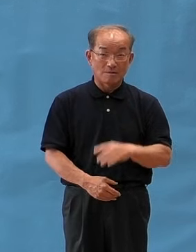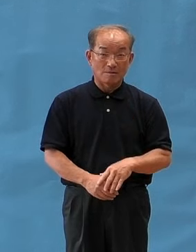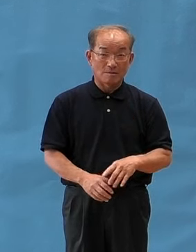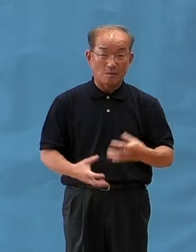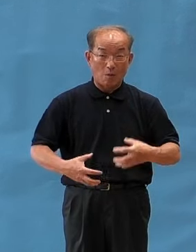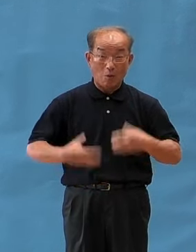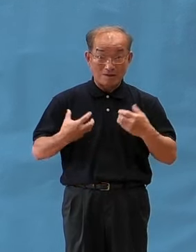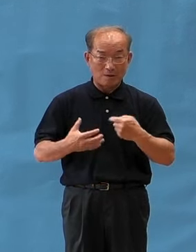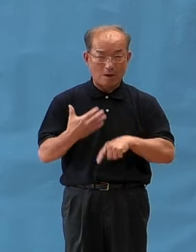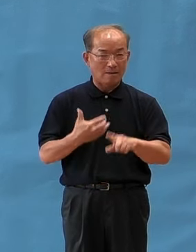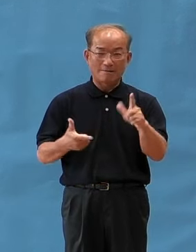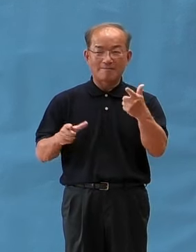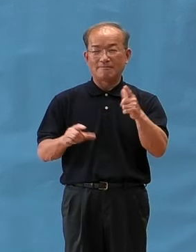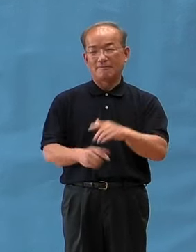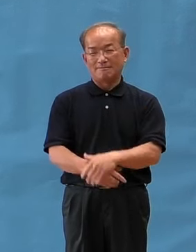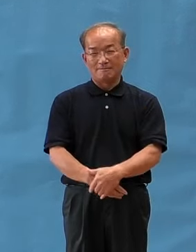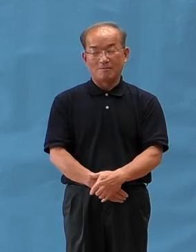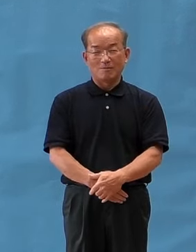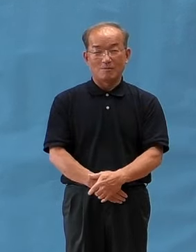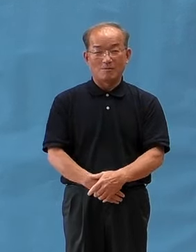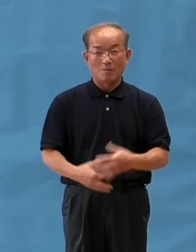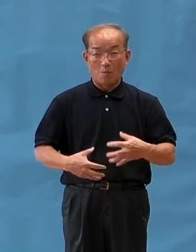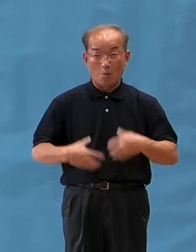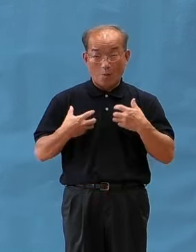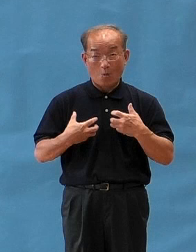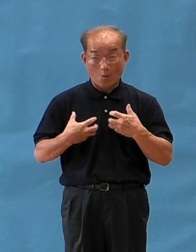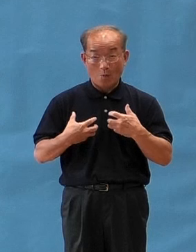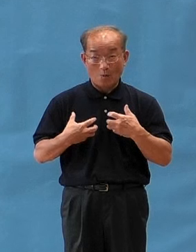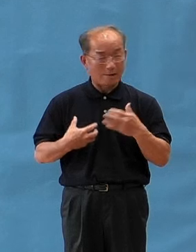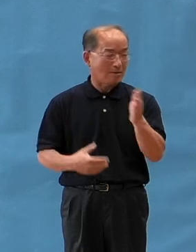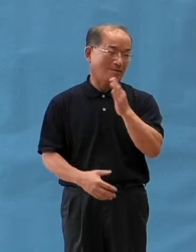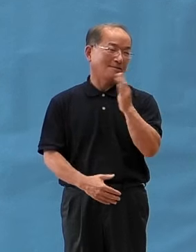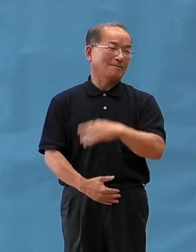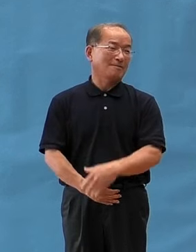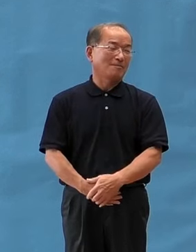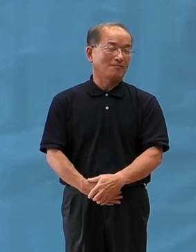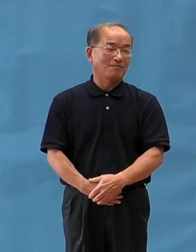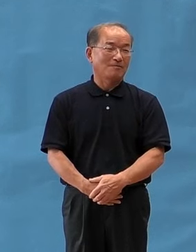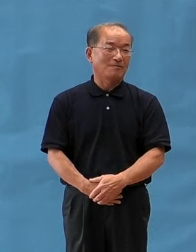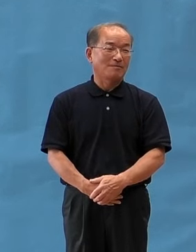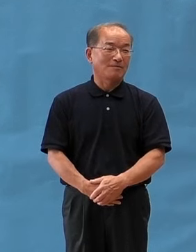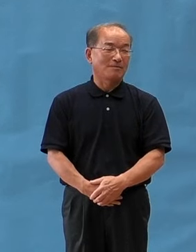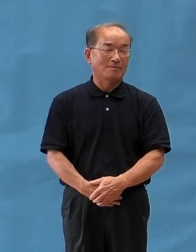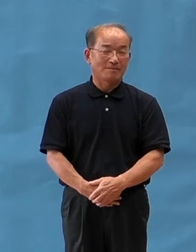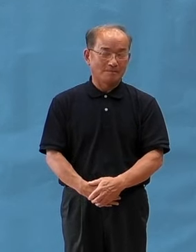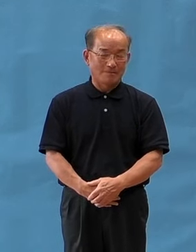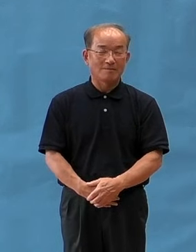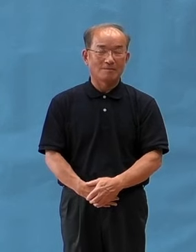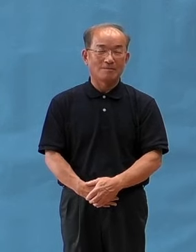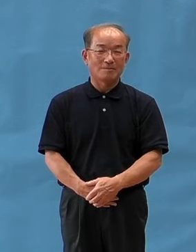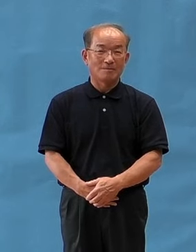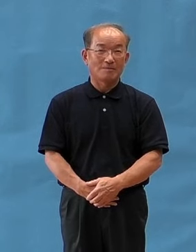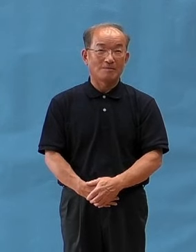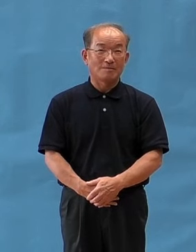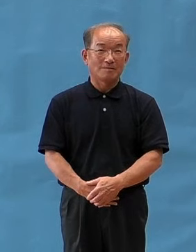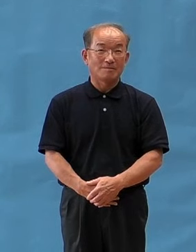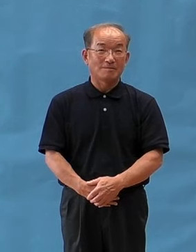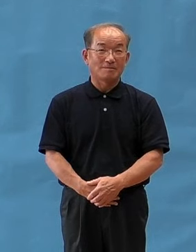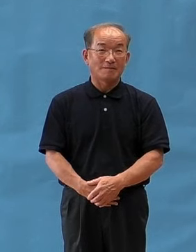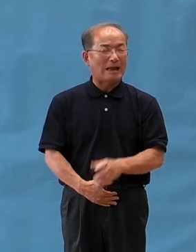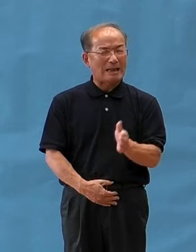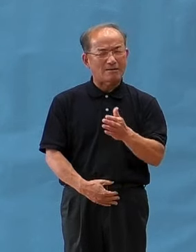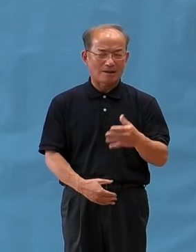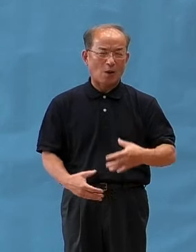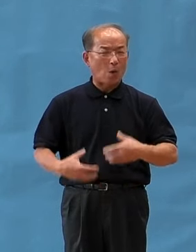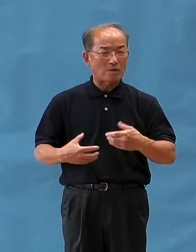ったうちに入りませんからね、私怒ったうちに入りませんからね。あれ、すみません、怒ったうちに入りませんので、